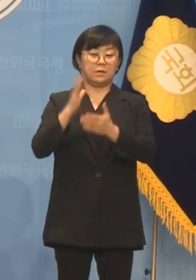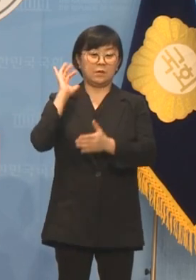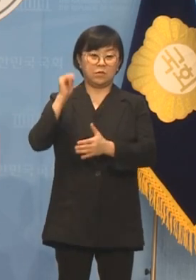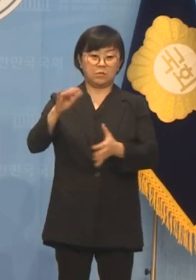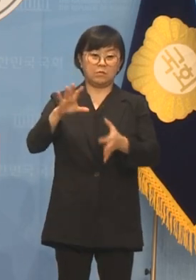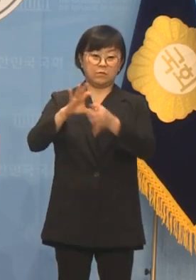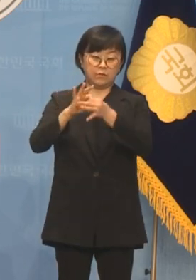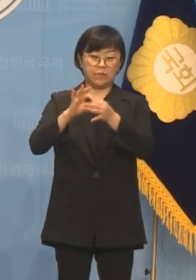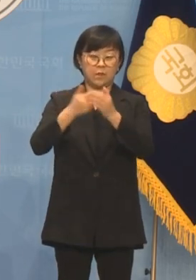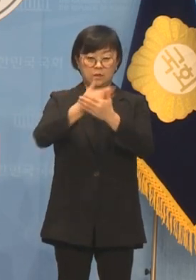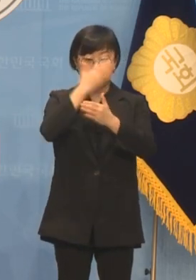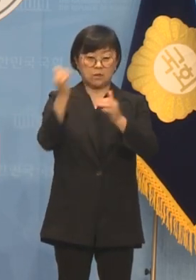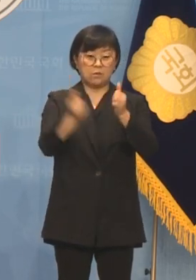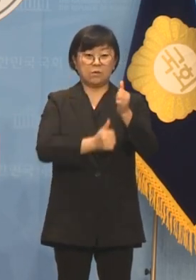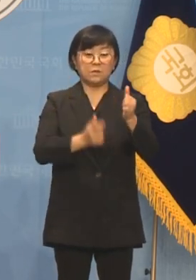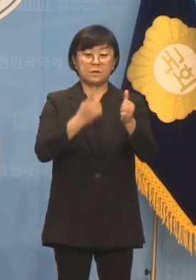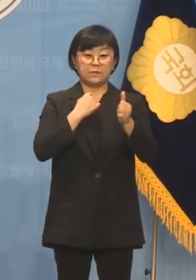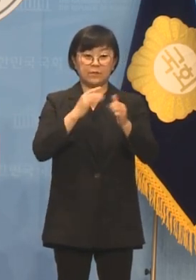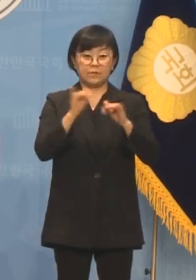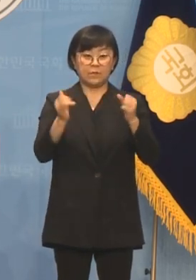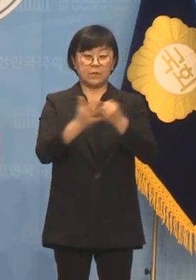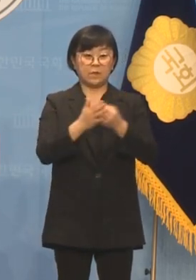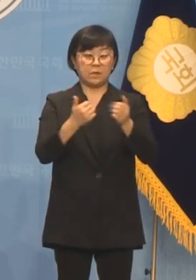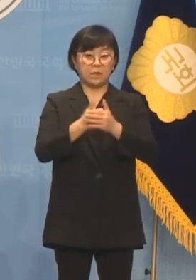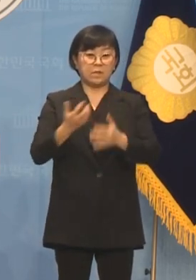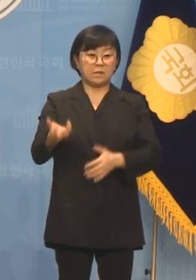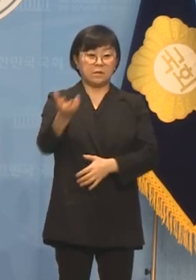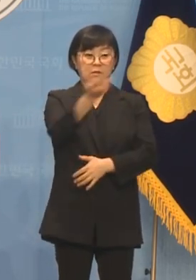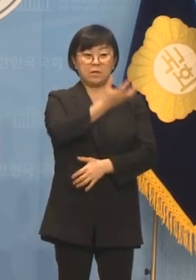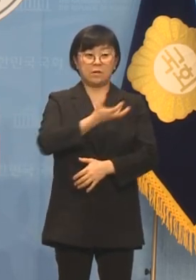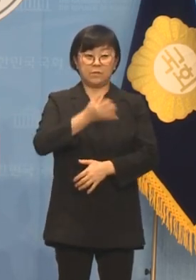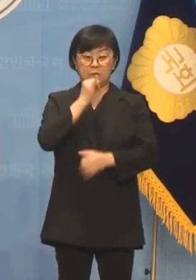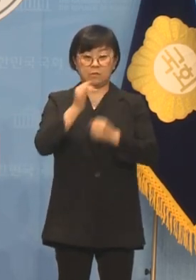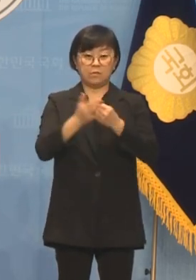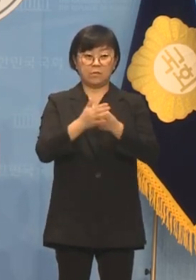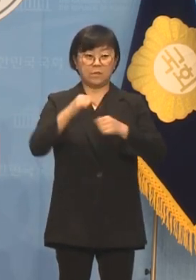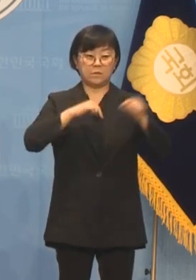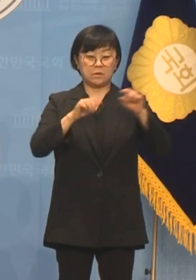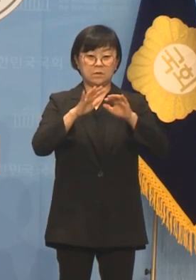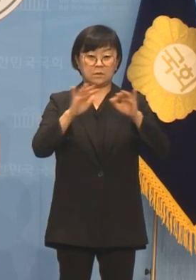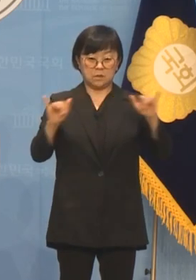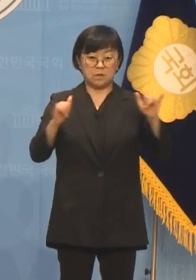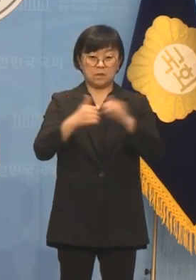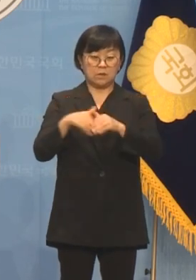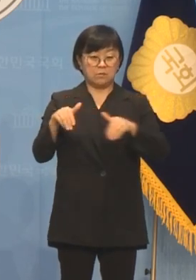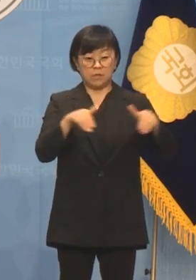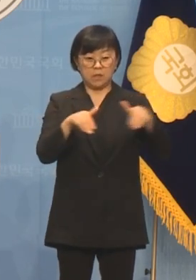직속 청년위원장을 지내고 이당 저당을 전전하며 정치인처럼